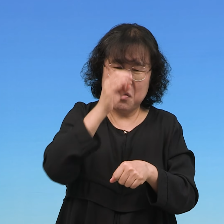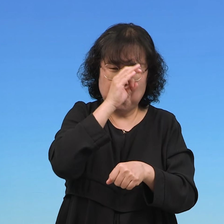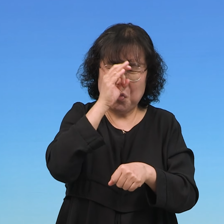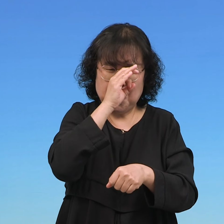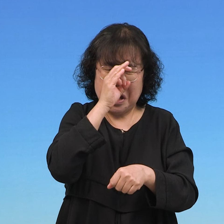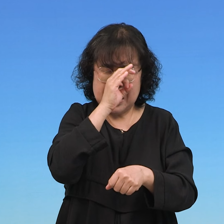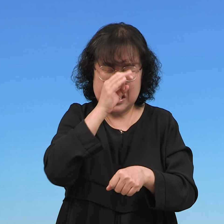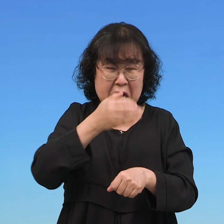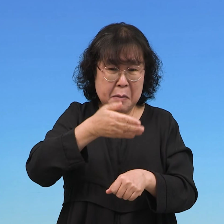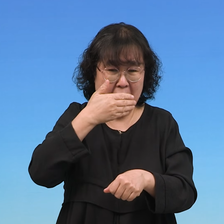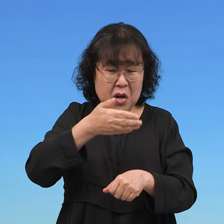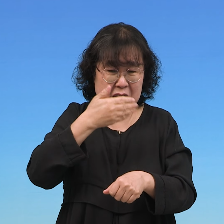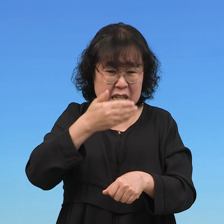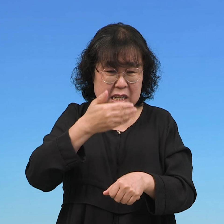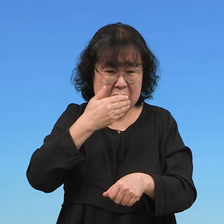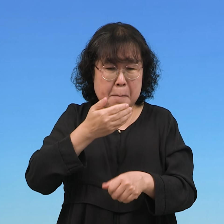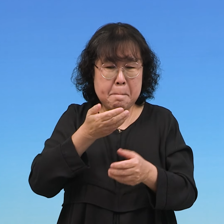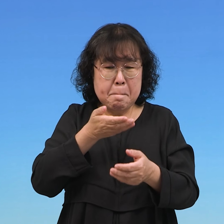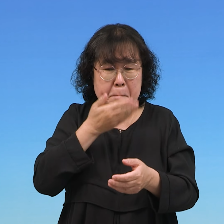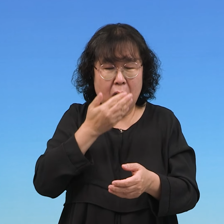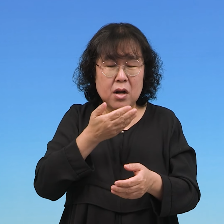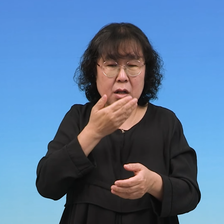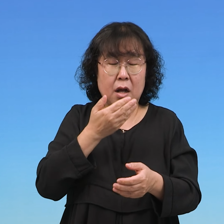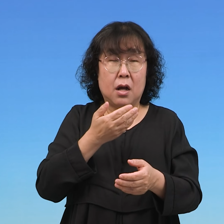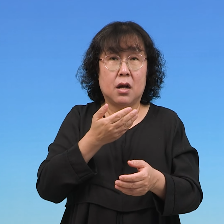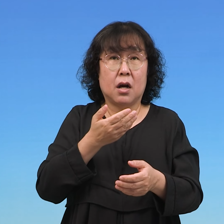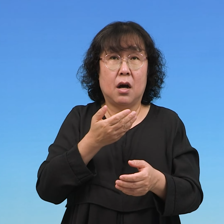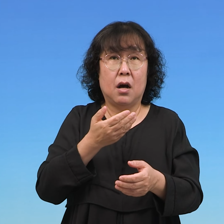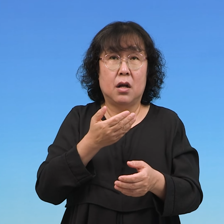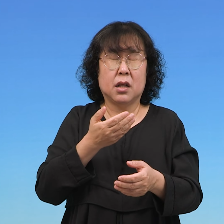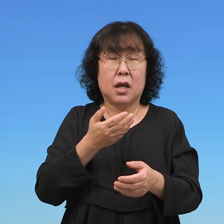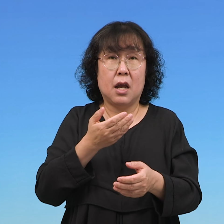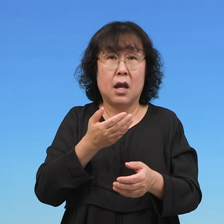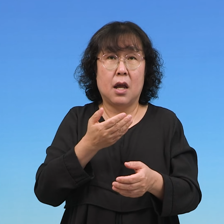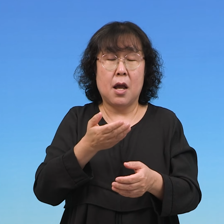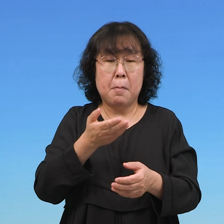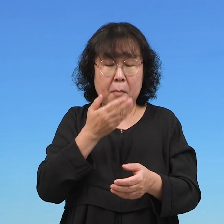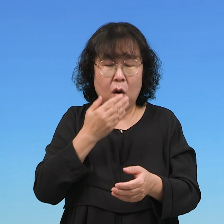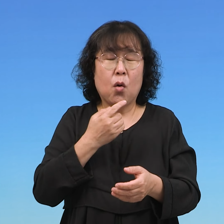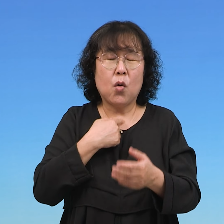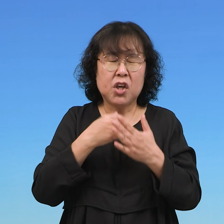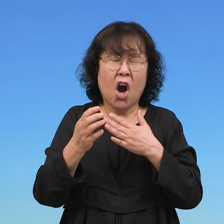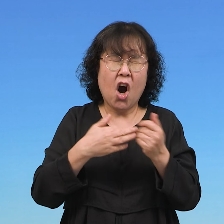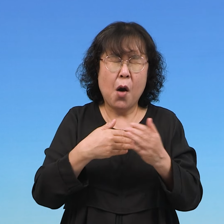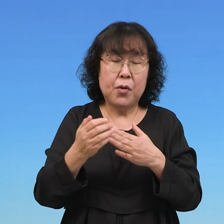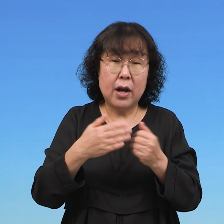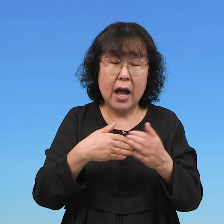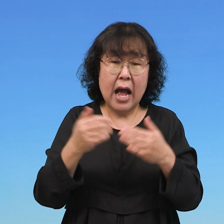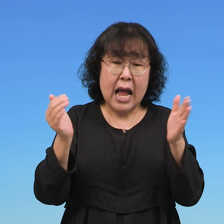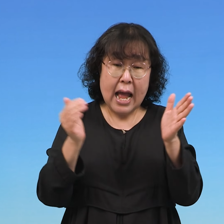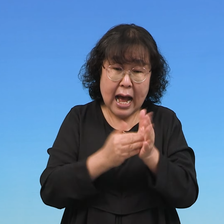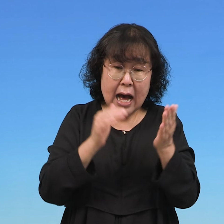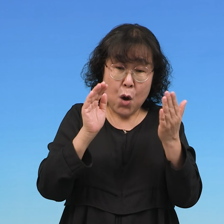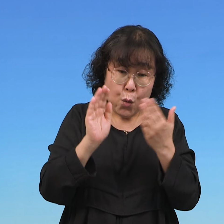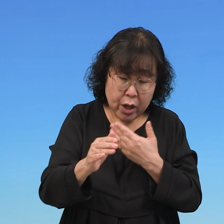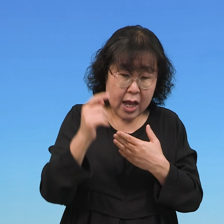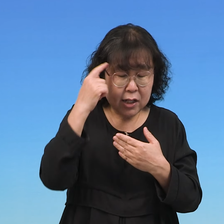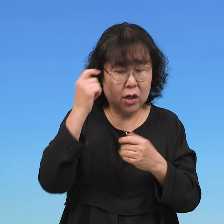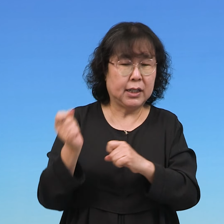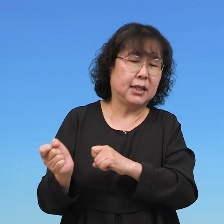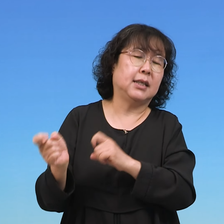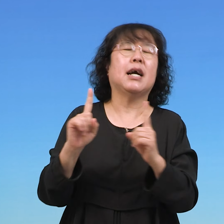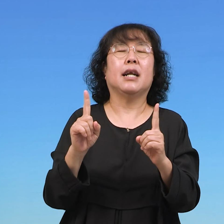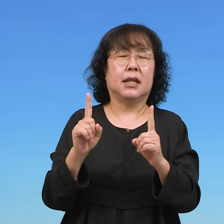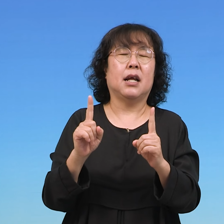돼지가 먹는 쥐염 열매를 먹으면서 유지를 하고 이런 걸 겪어야 정신 차리는 아들이거든요.